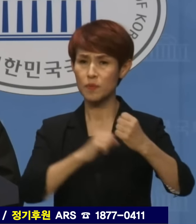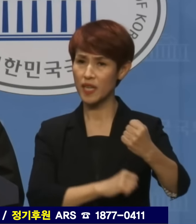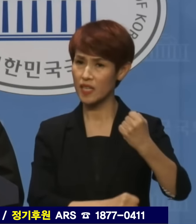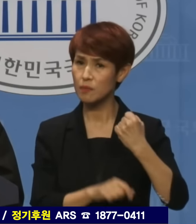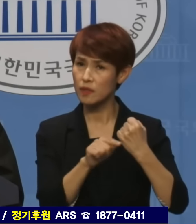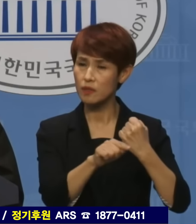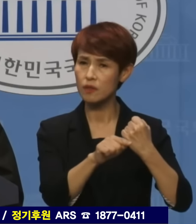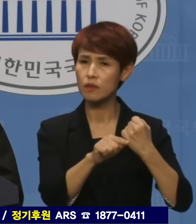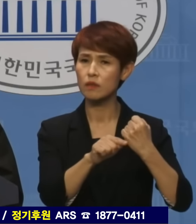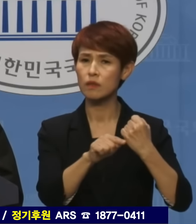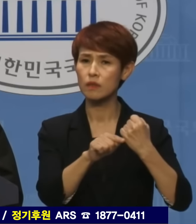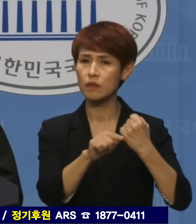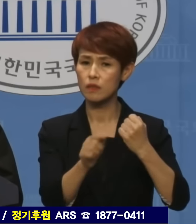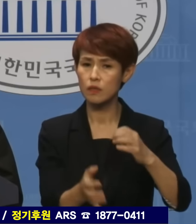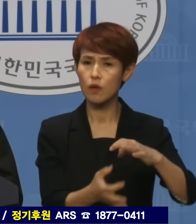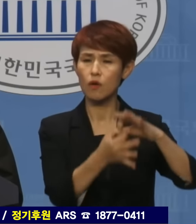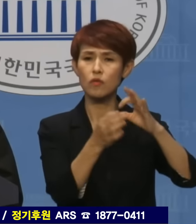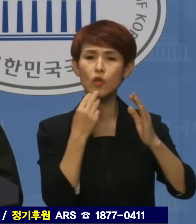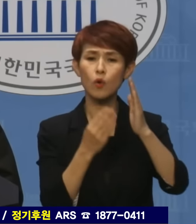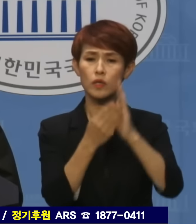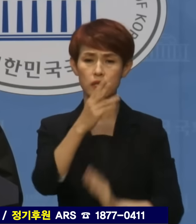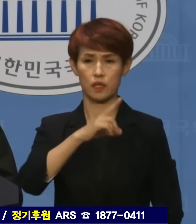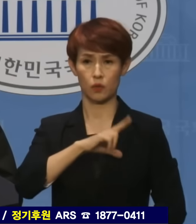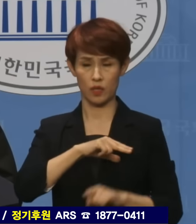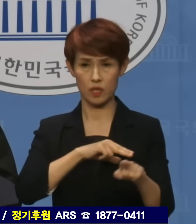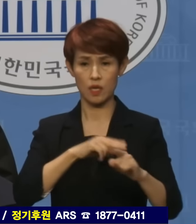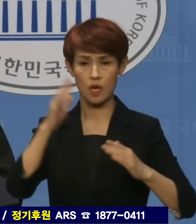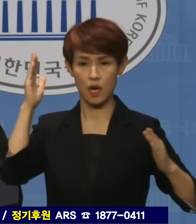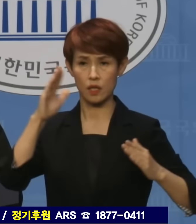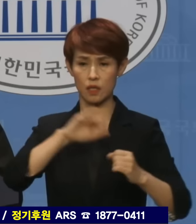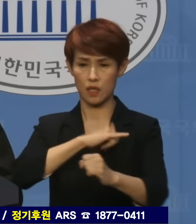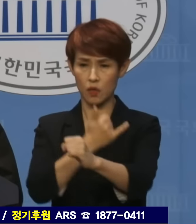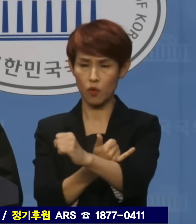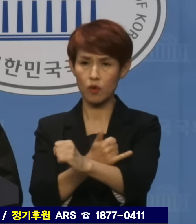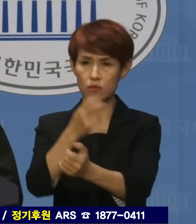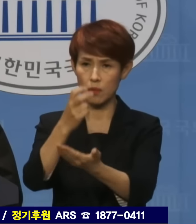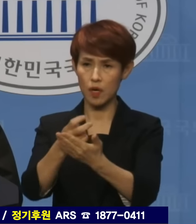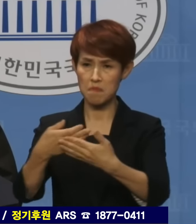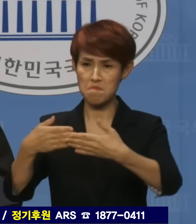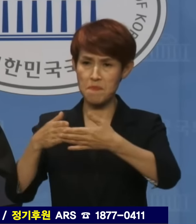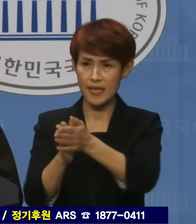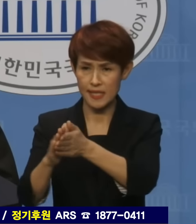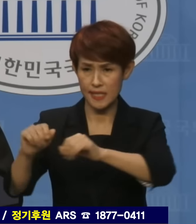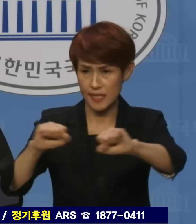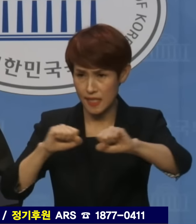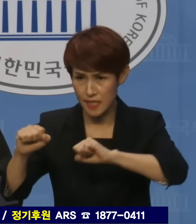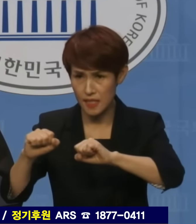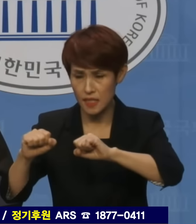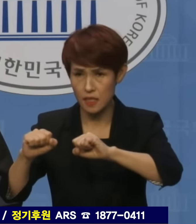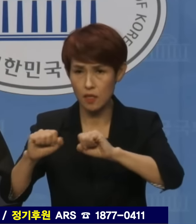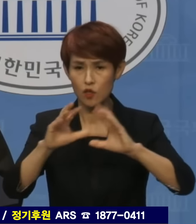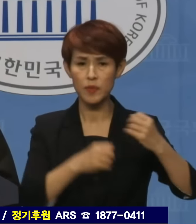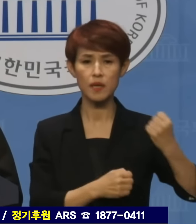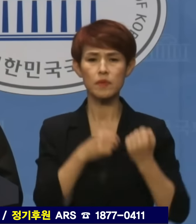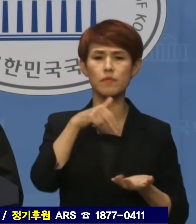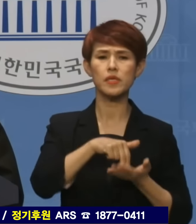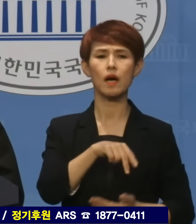국민의힘은 국민의힘 소속 서울시 의원들이 학생 인권 조례를 폐지하려는 움직임에 대해 어떤